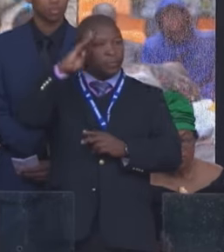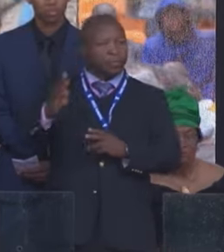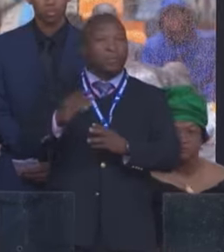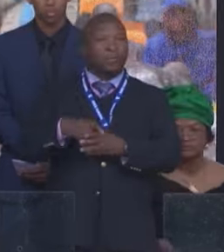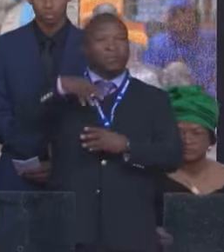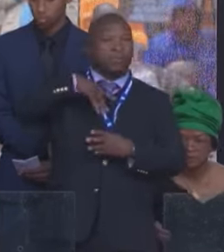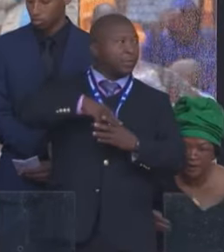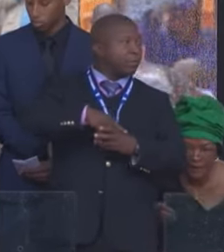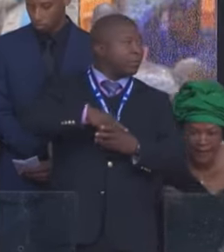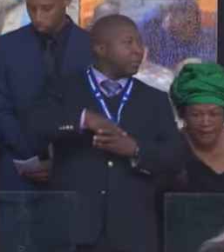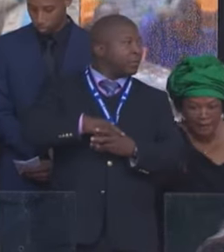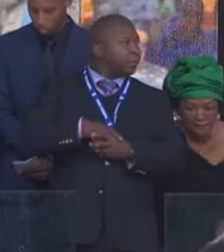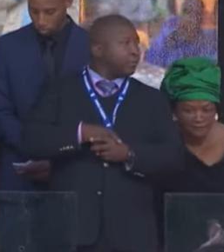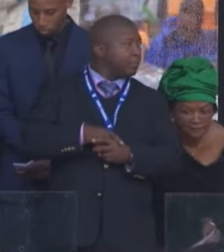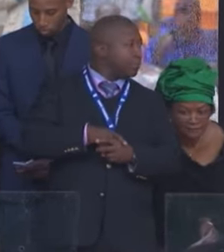olsun.